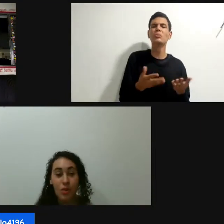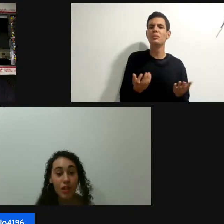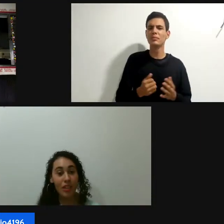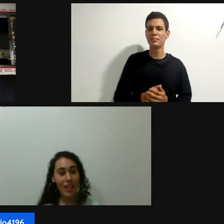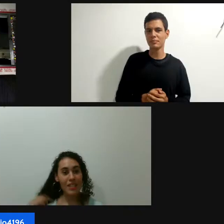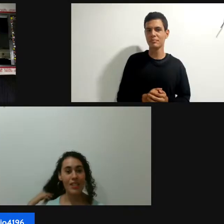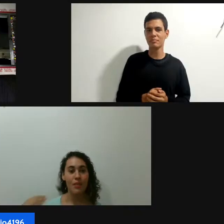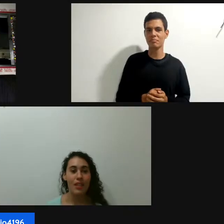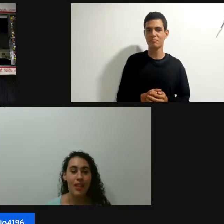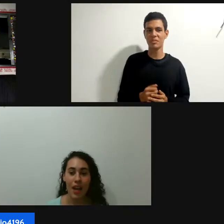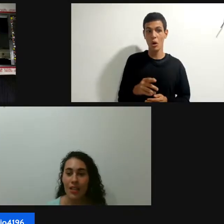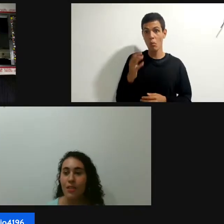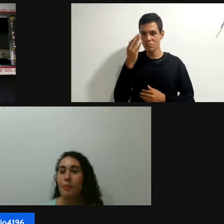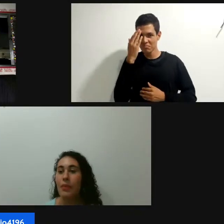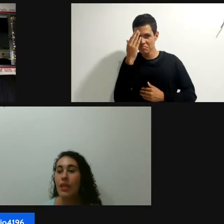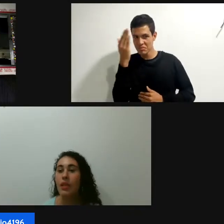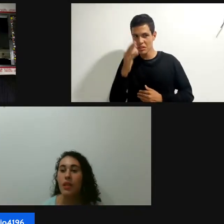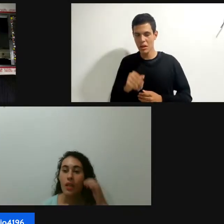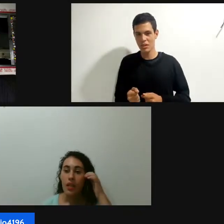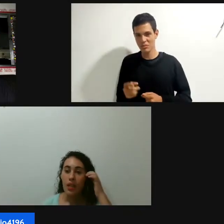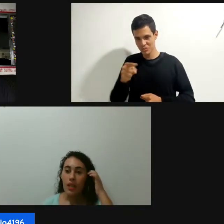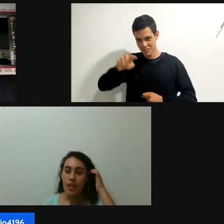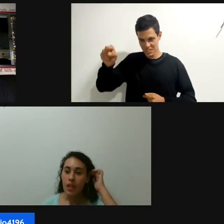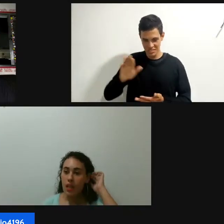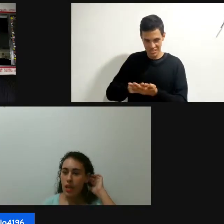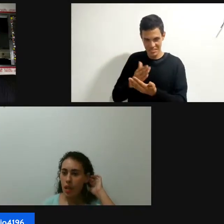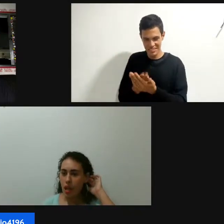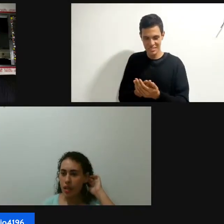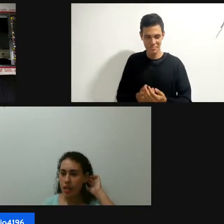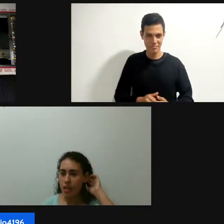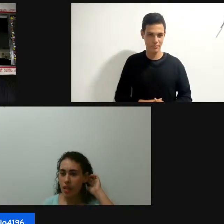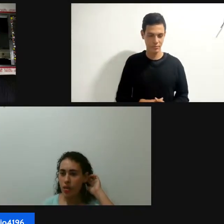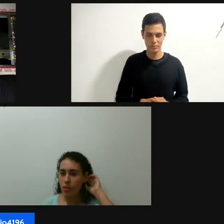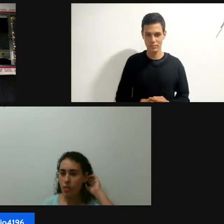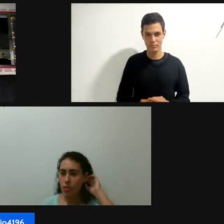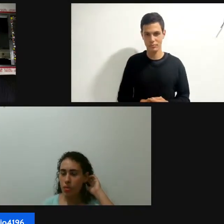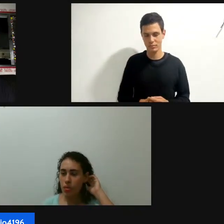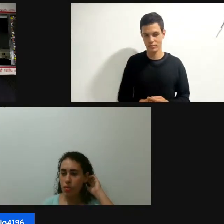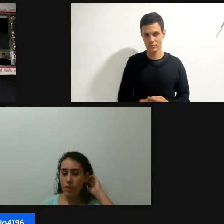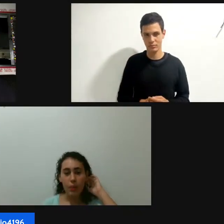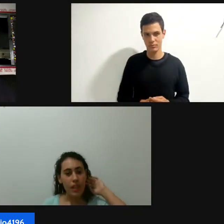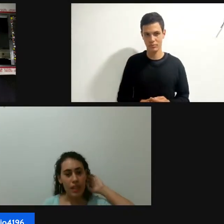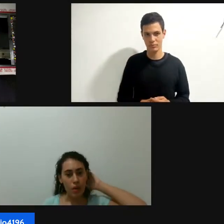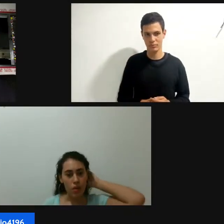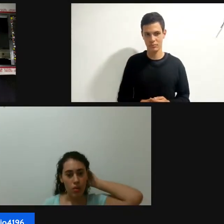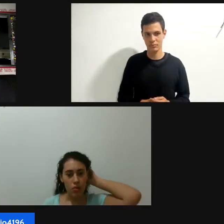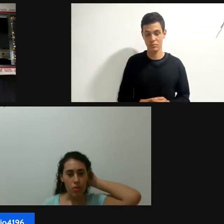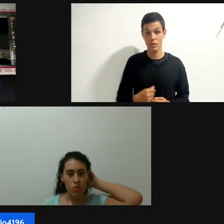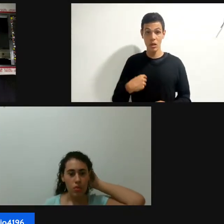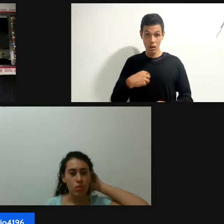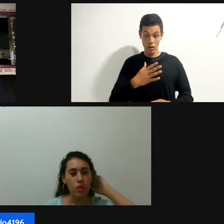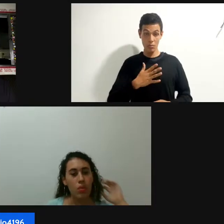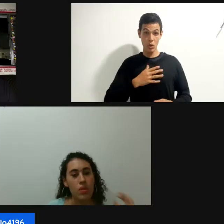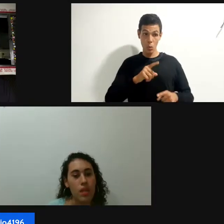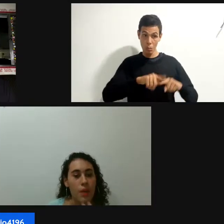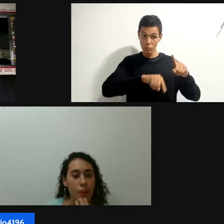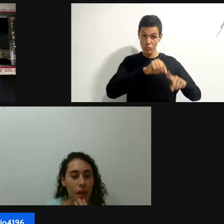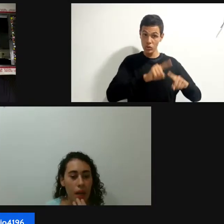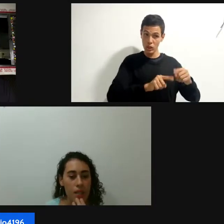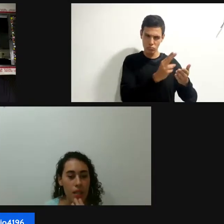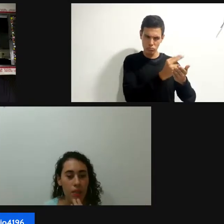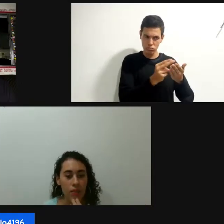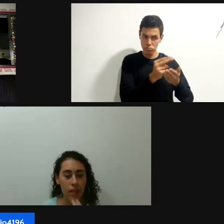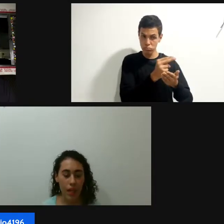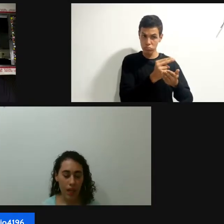estão me ajudando na acessibilidade. E aqui o material que eu usei